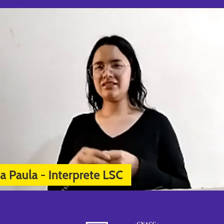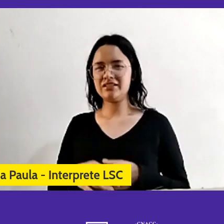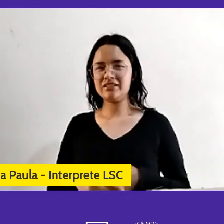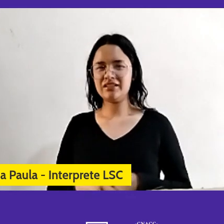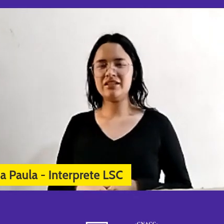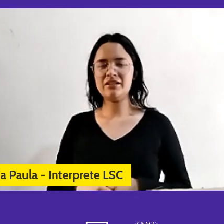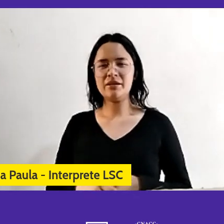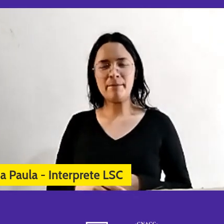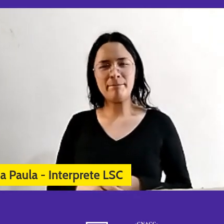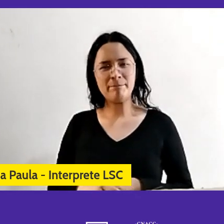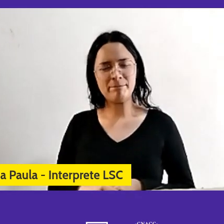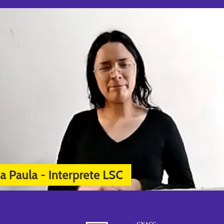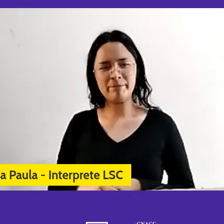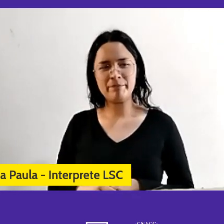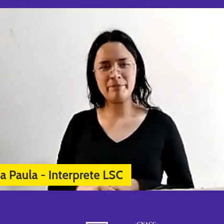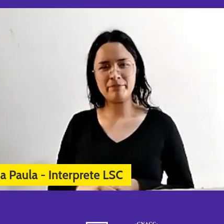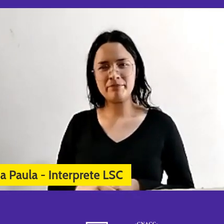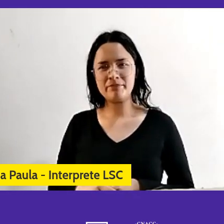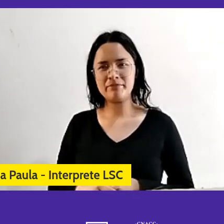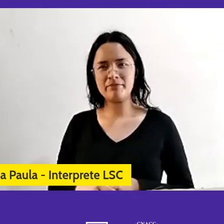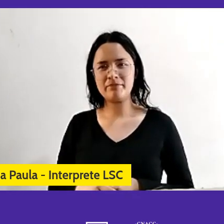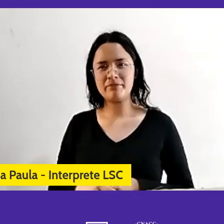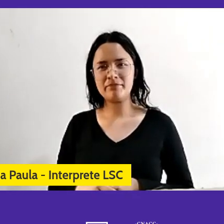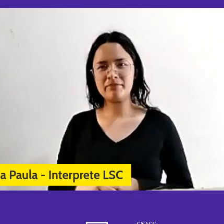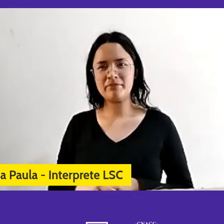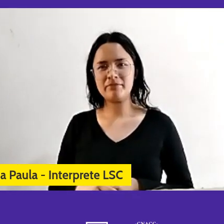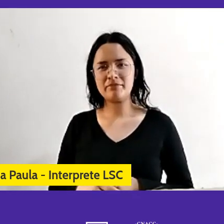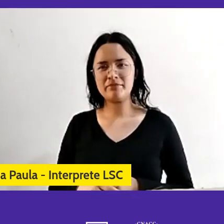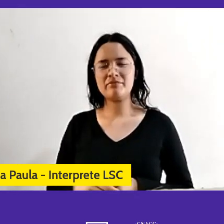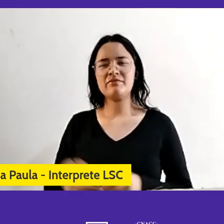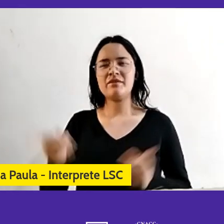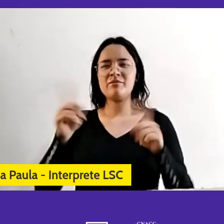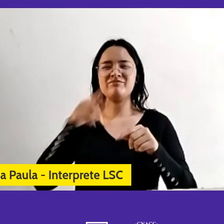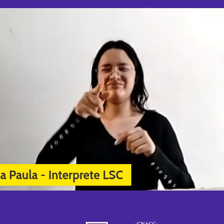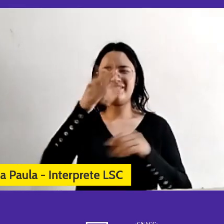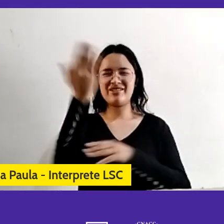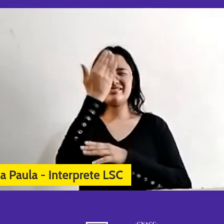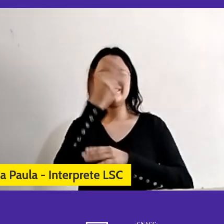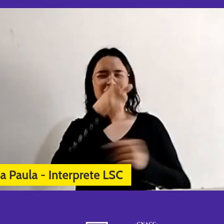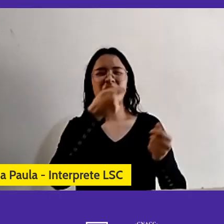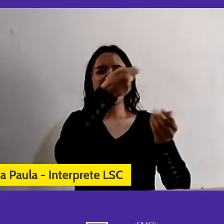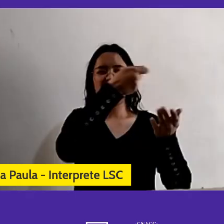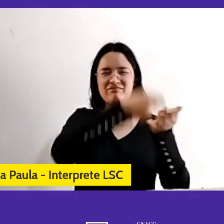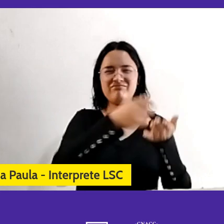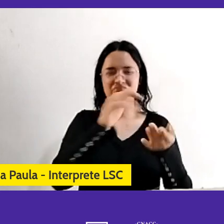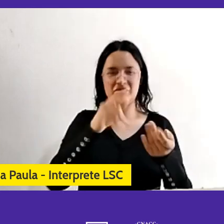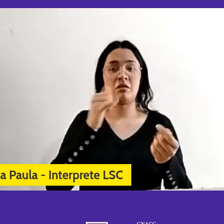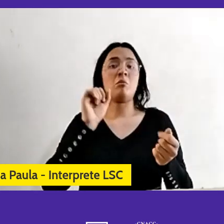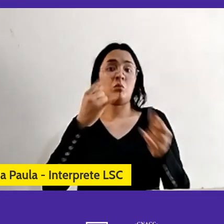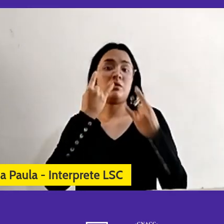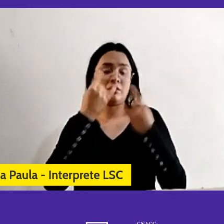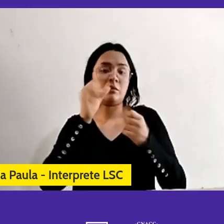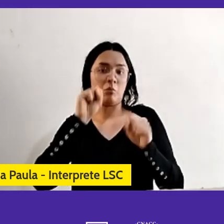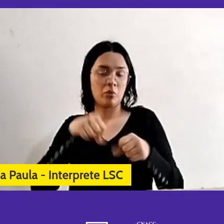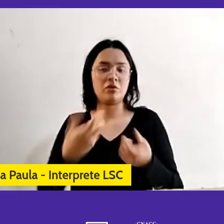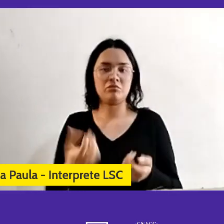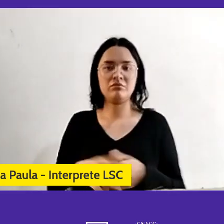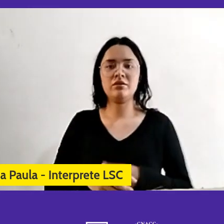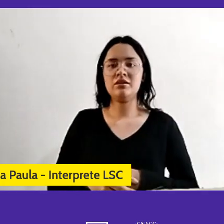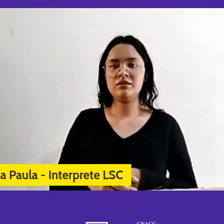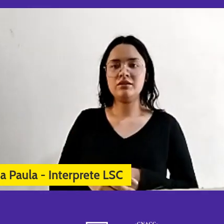muy, muy bajo a la hora de la taquilla, es una ventana interesante. Yo creo que